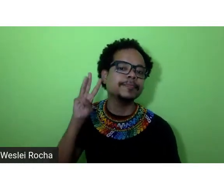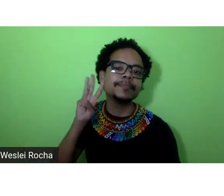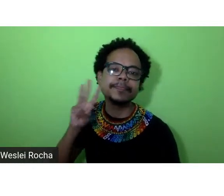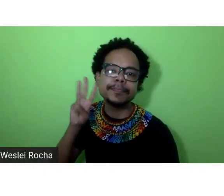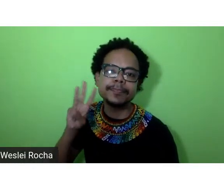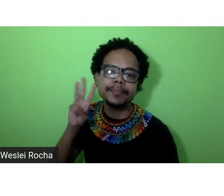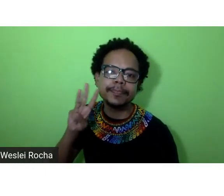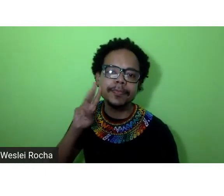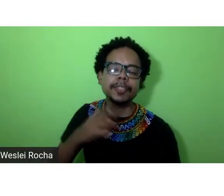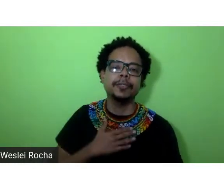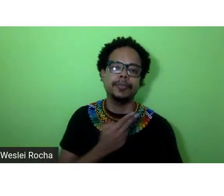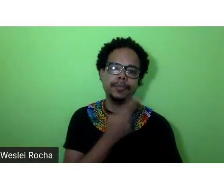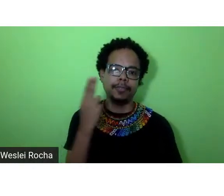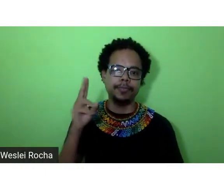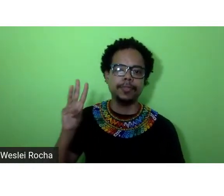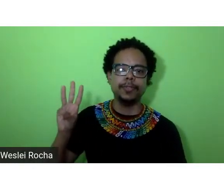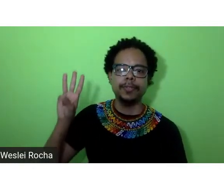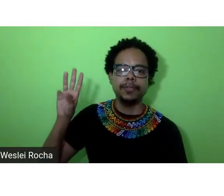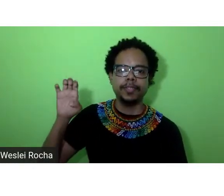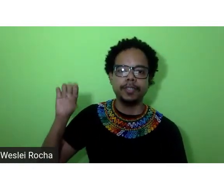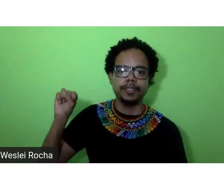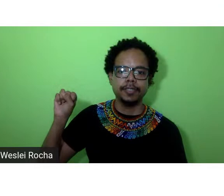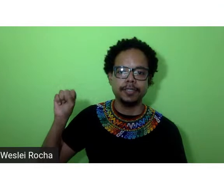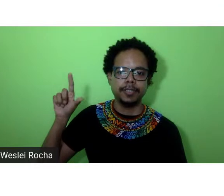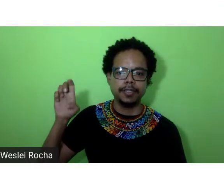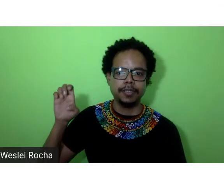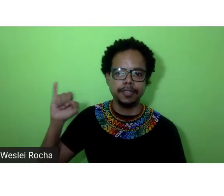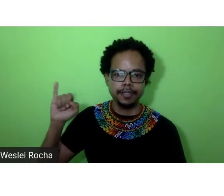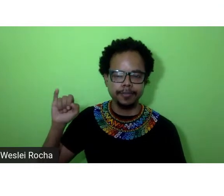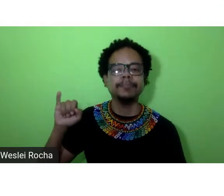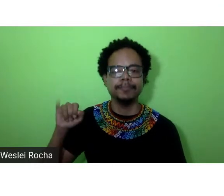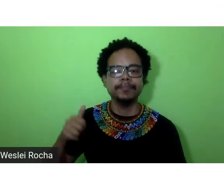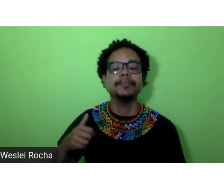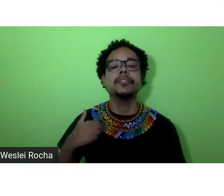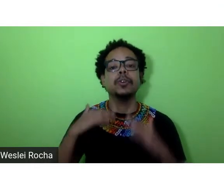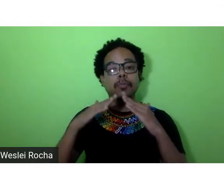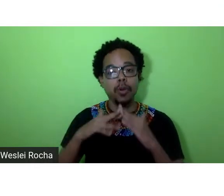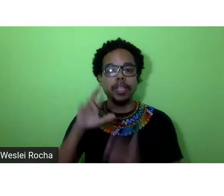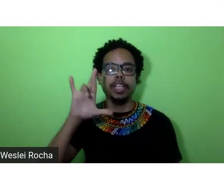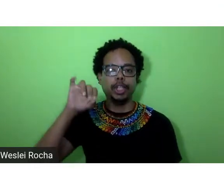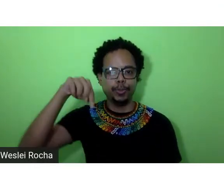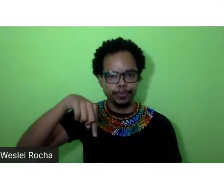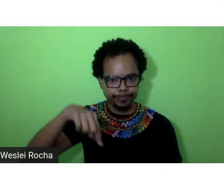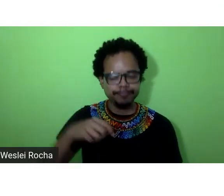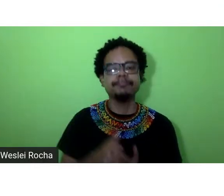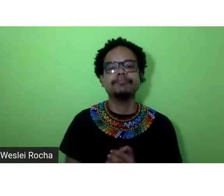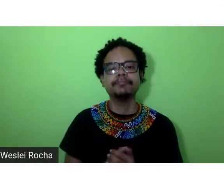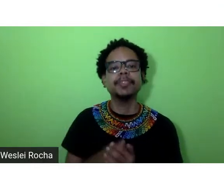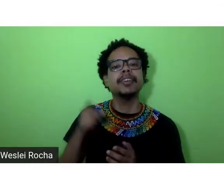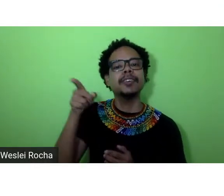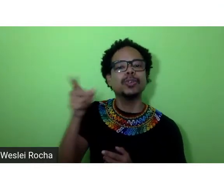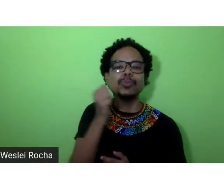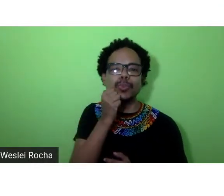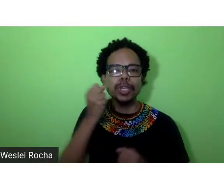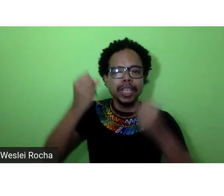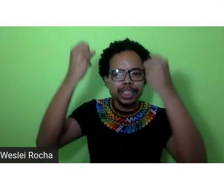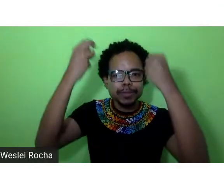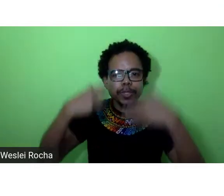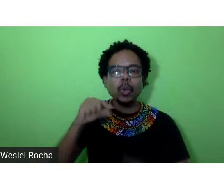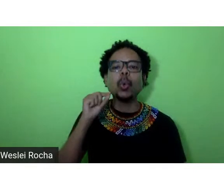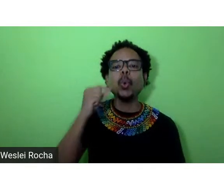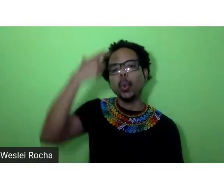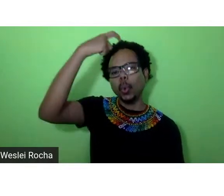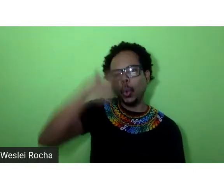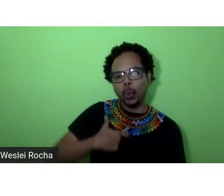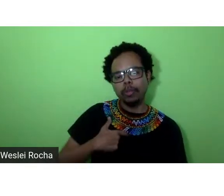o ok gostaria de me apresentar Esse é um sinal como é que a comunidade sobre reconhece meu nome é Wesley eu sou